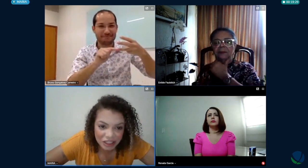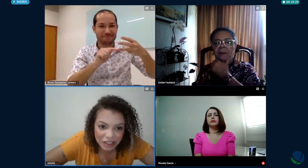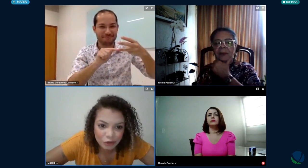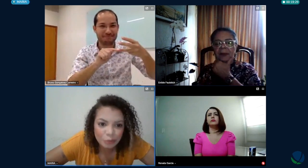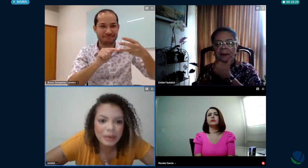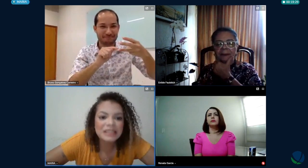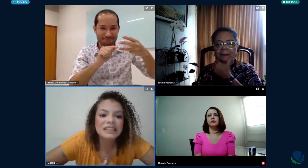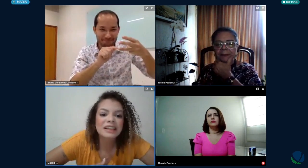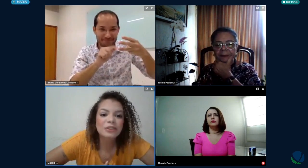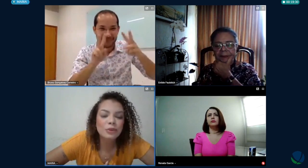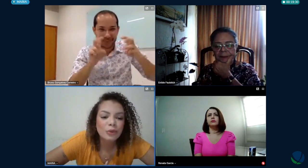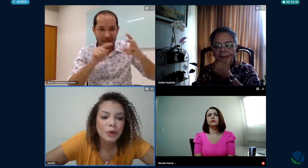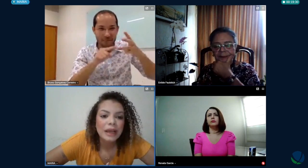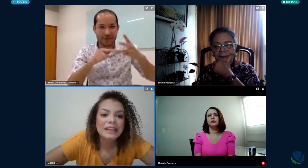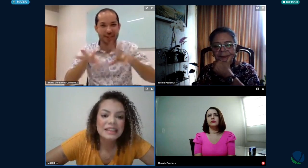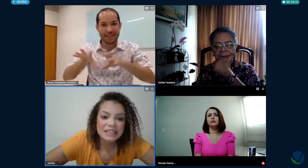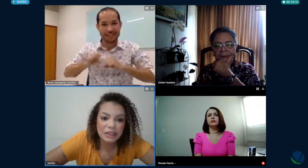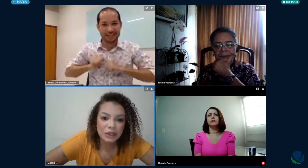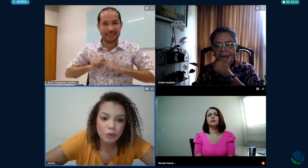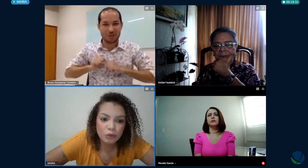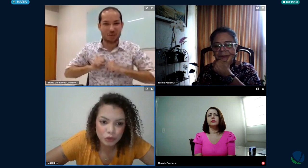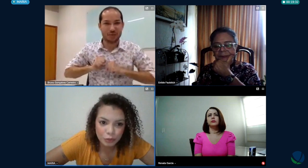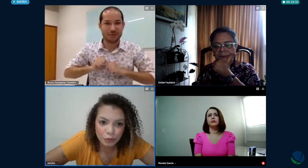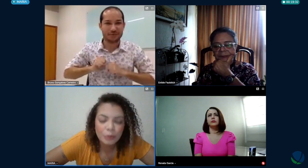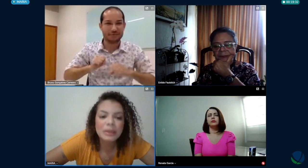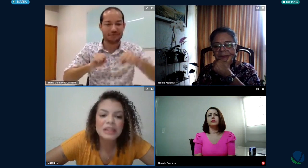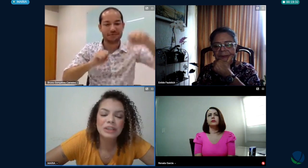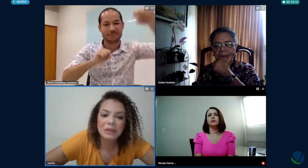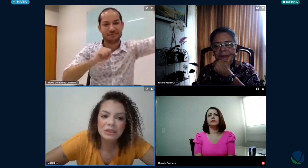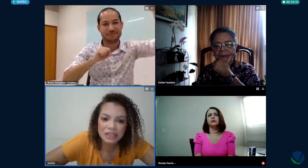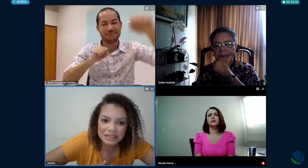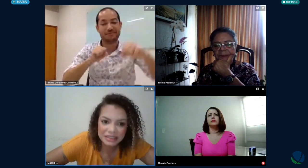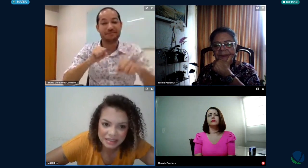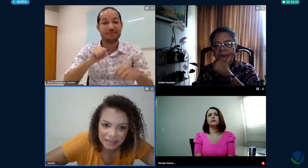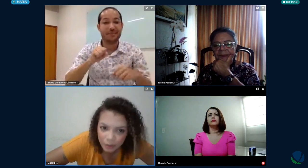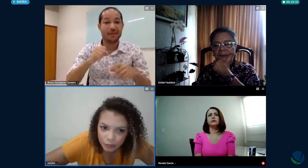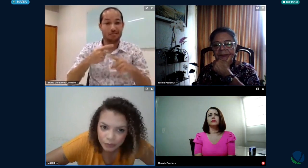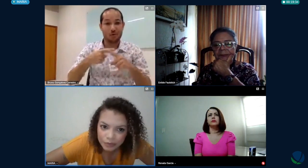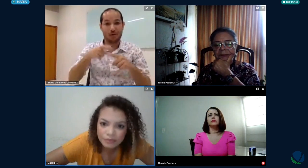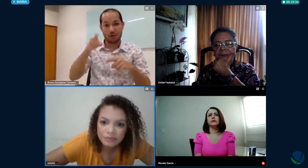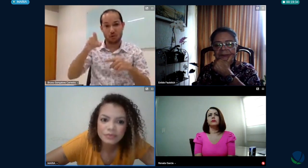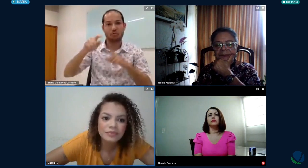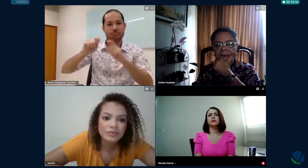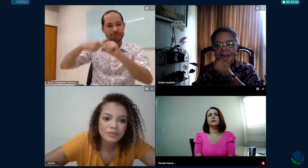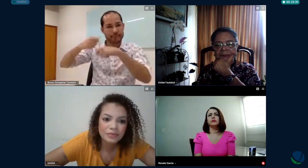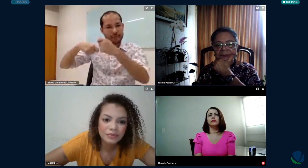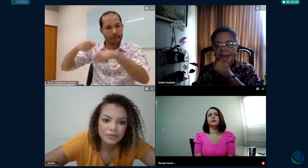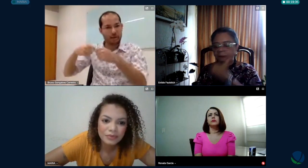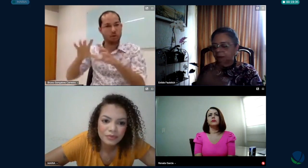Nesse sentido, pensando nesse último planejamento de aquisição,